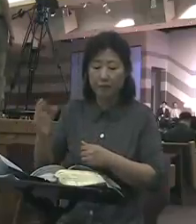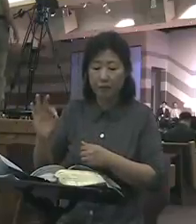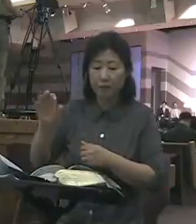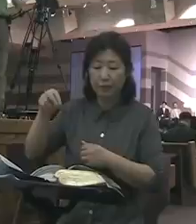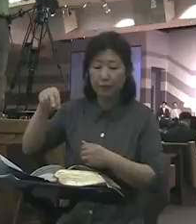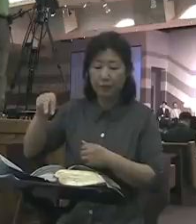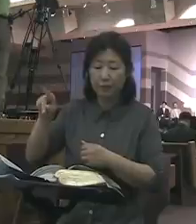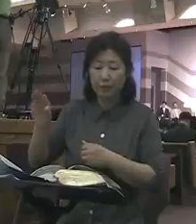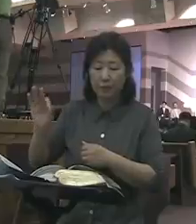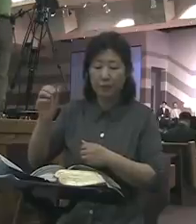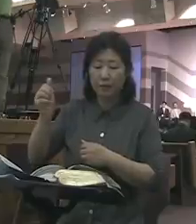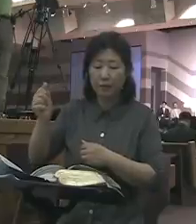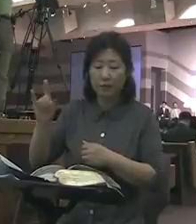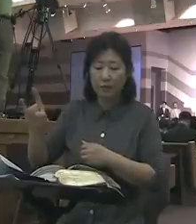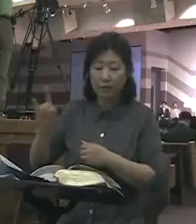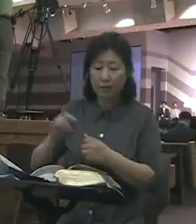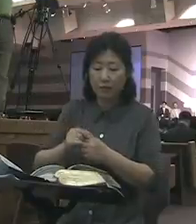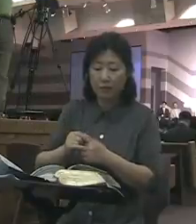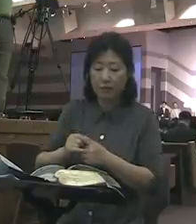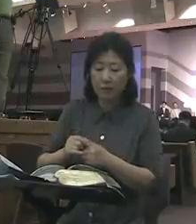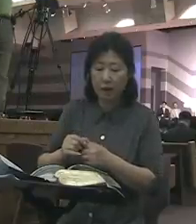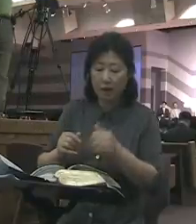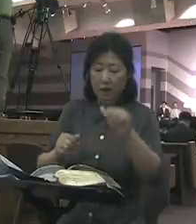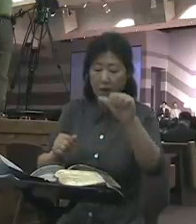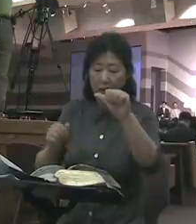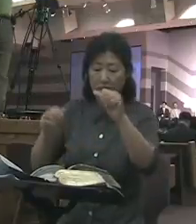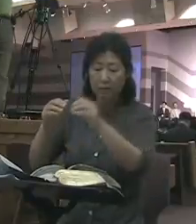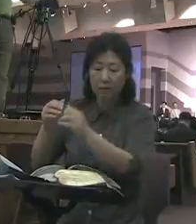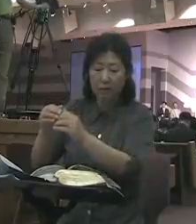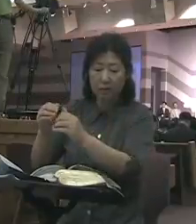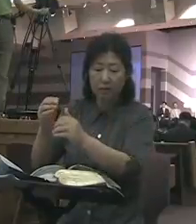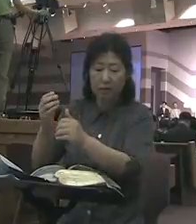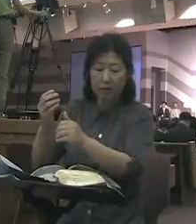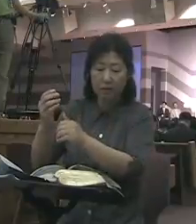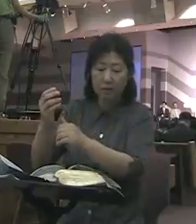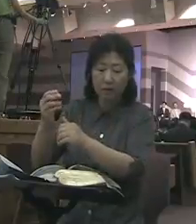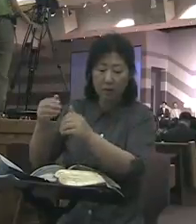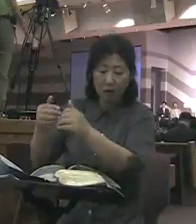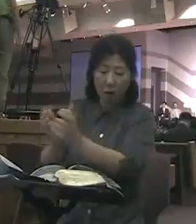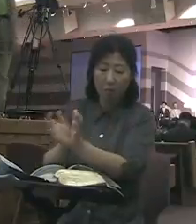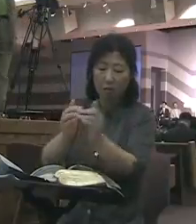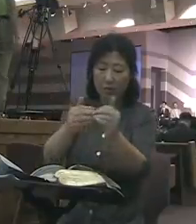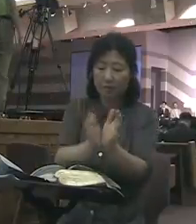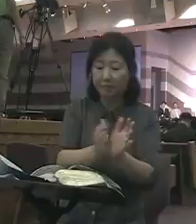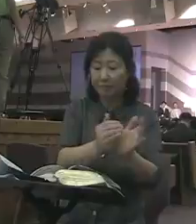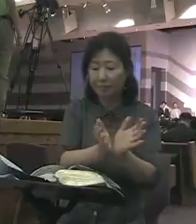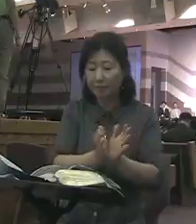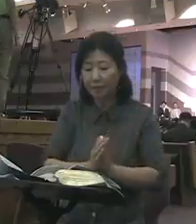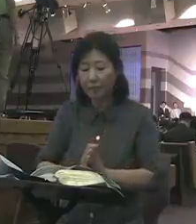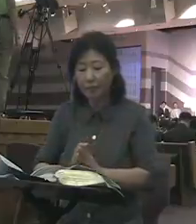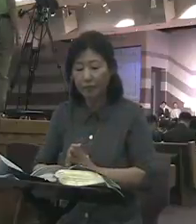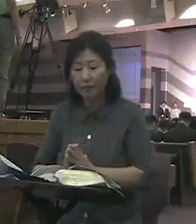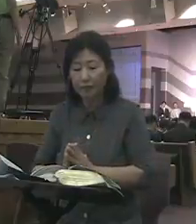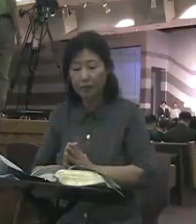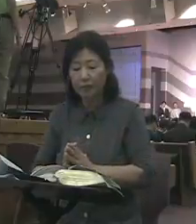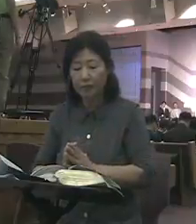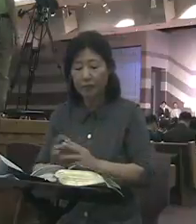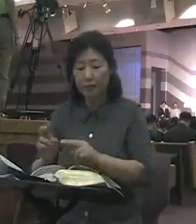정기원 장여림 5 커플입니다. 축하드리고요. 또 이번 한 주간 동안 수빈이와 준을 선물로 받으신